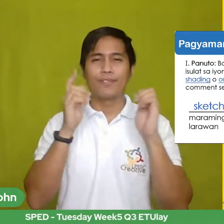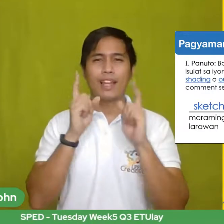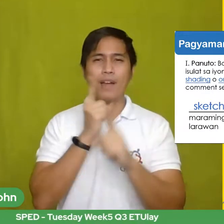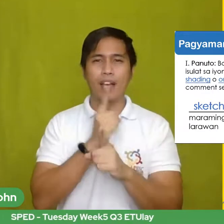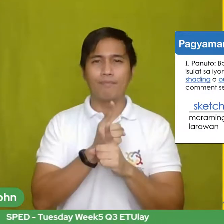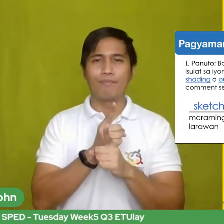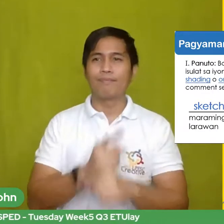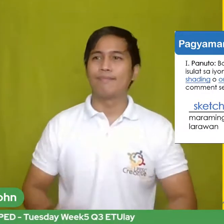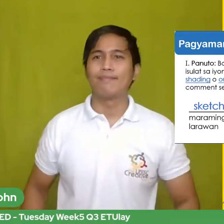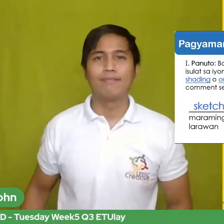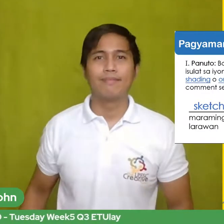Tama.